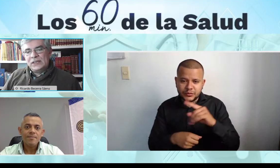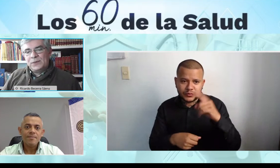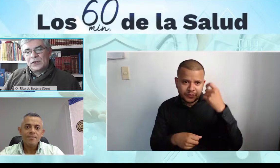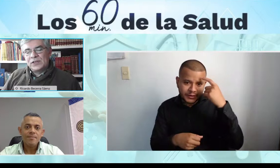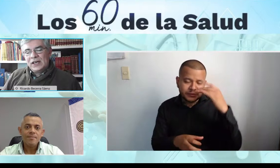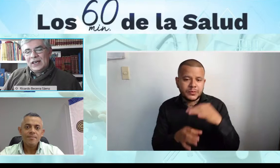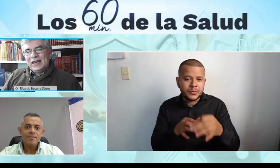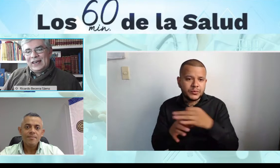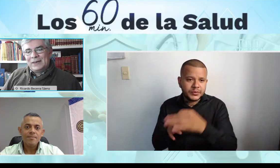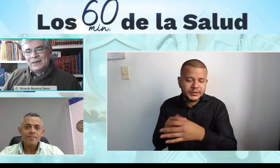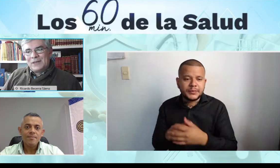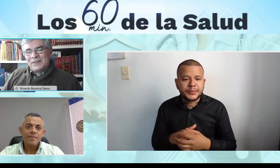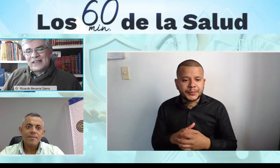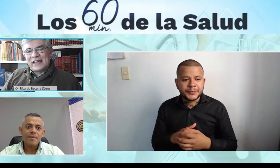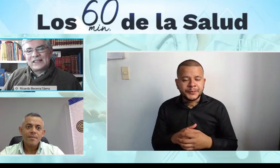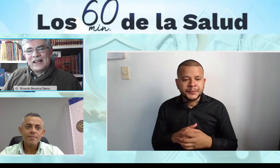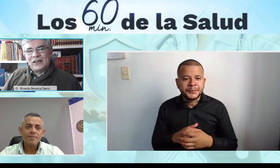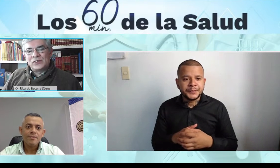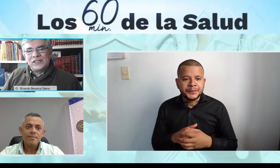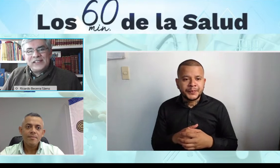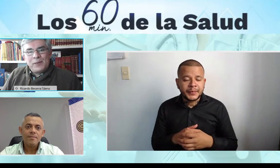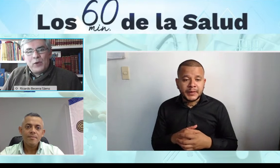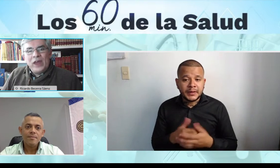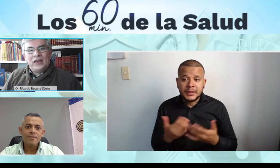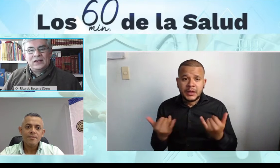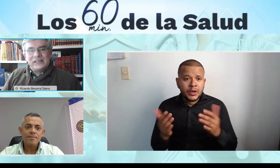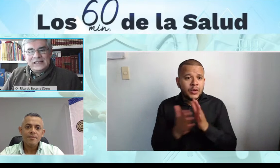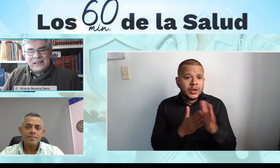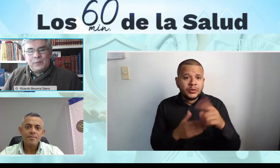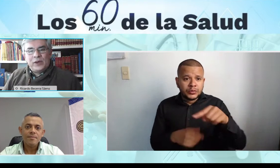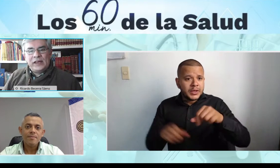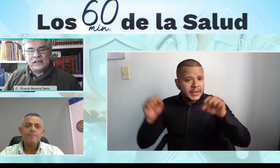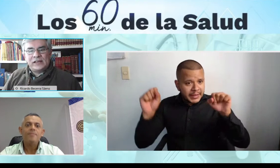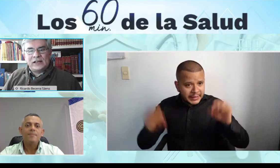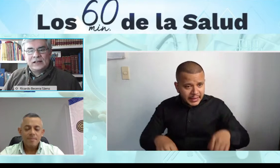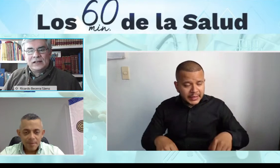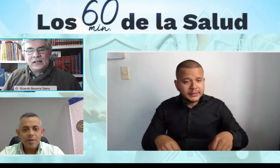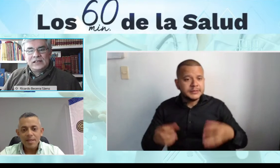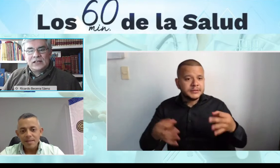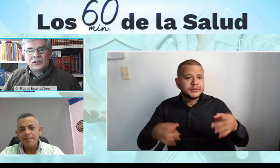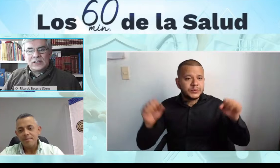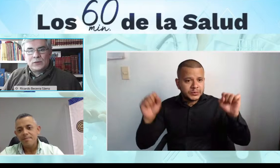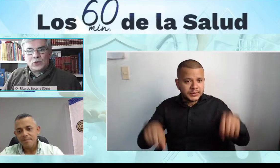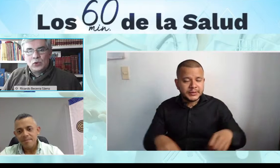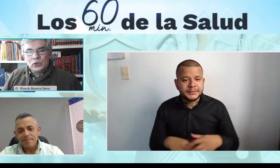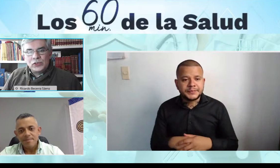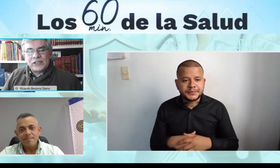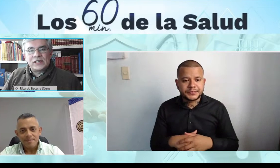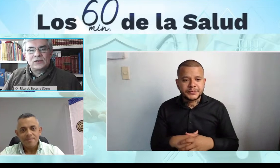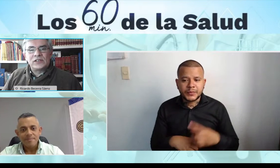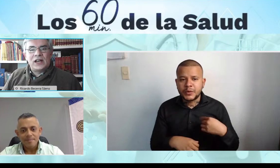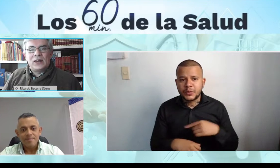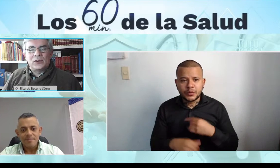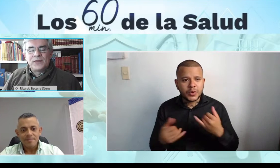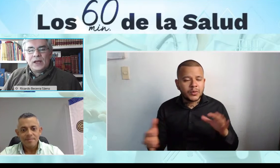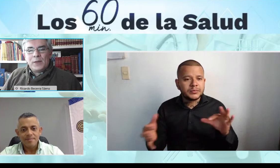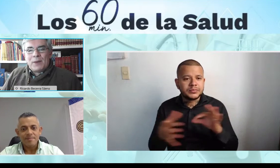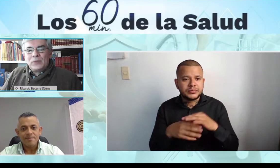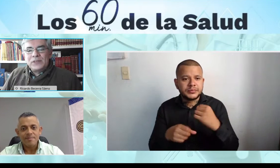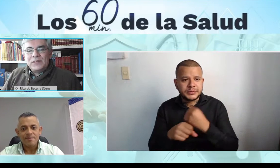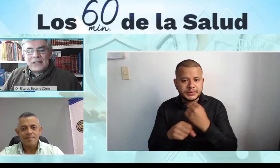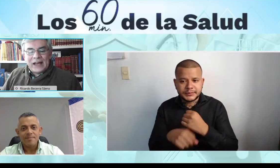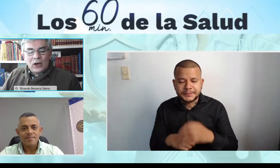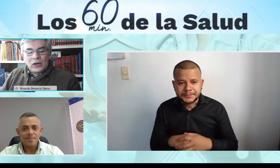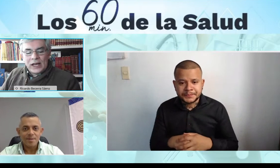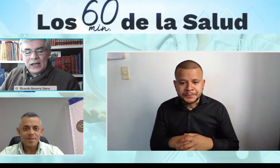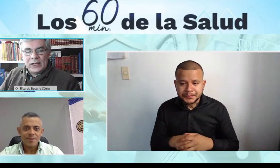los municipios, que el mensaje es claro, sí se puede hacer. ¿Cierto? Y estamos juntos haciendo esta labor.